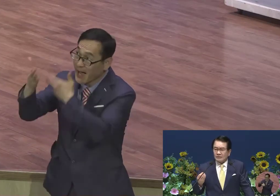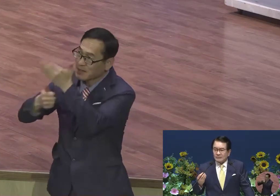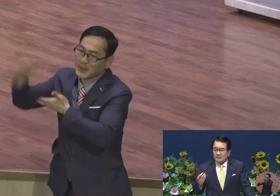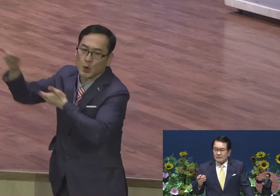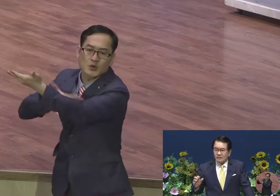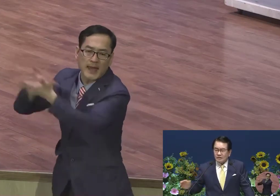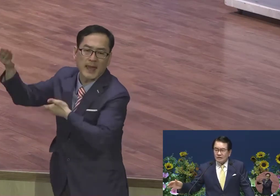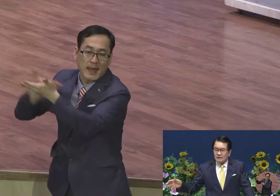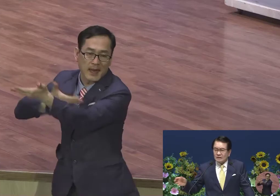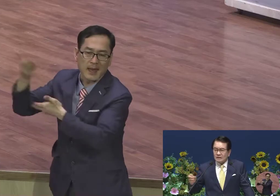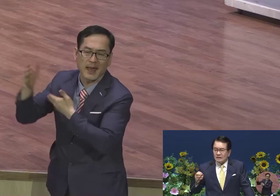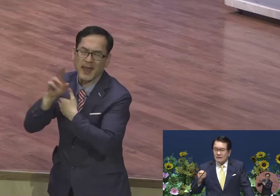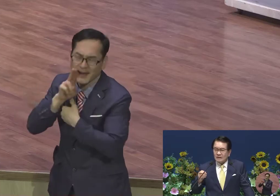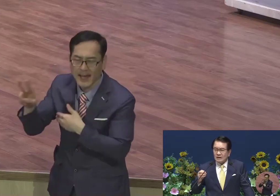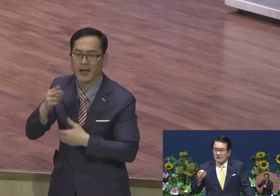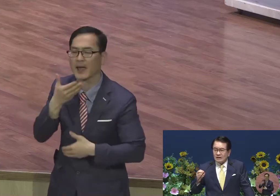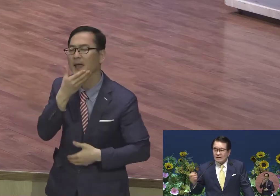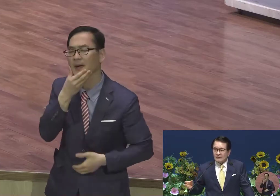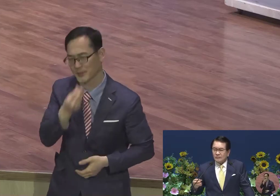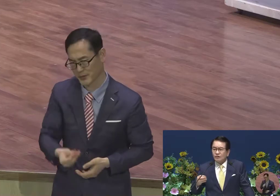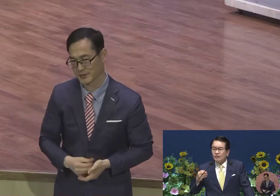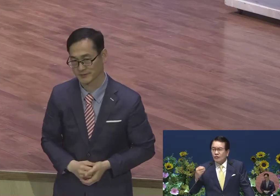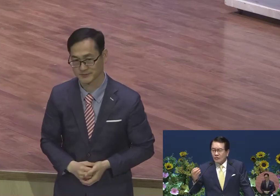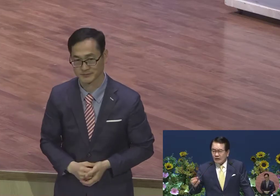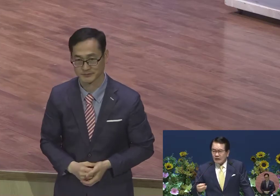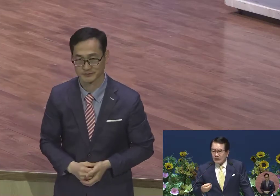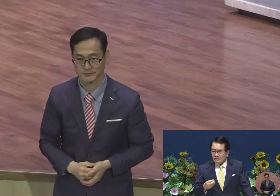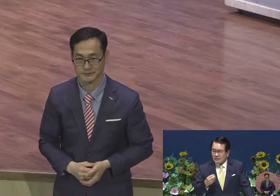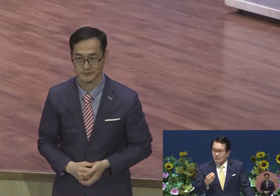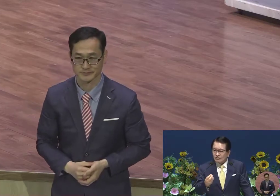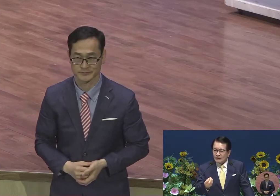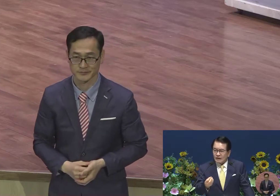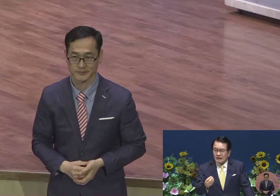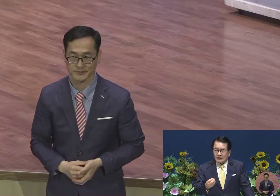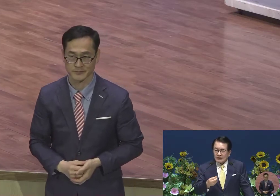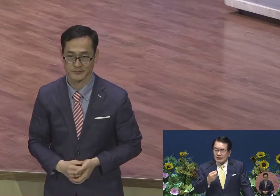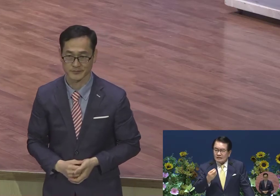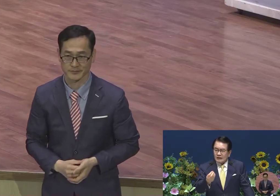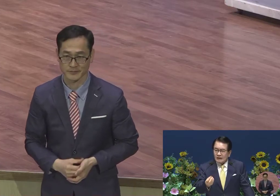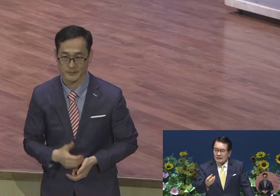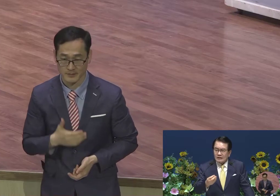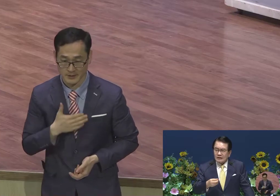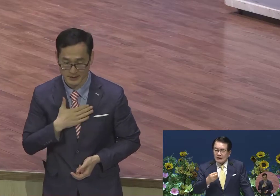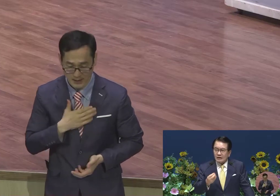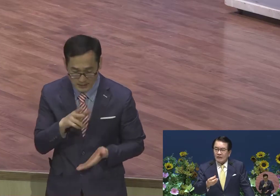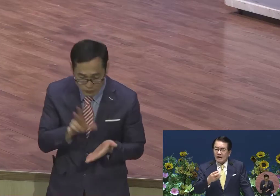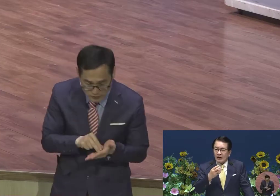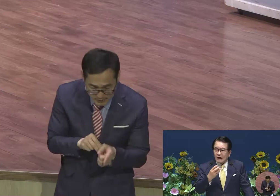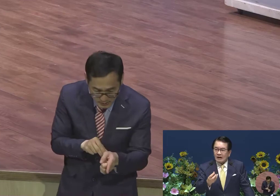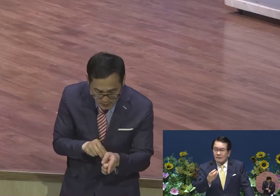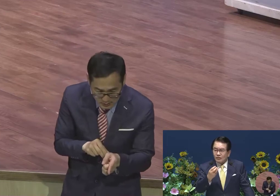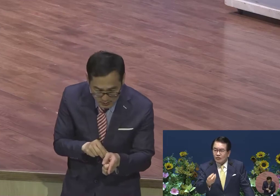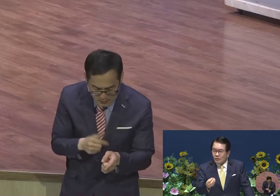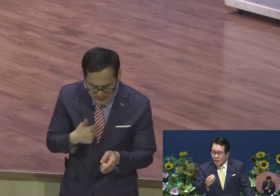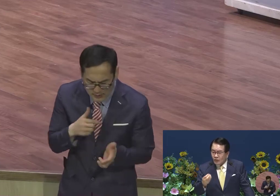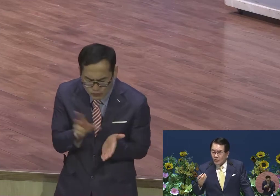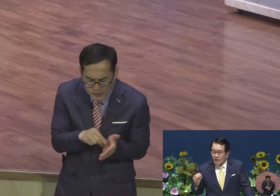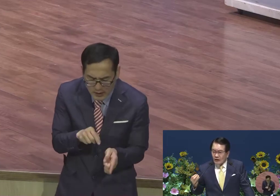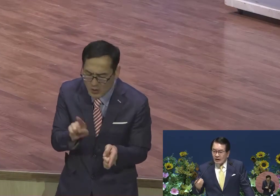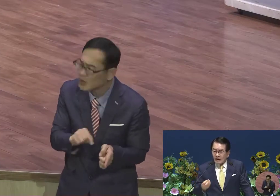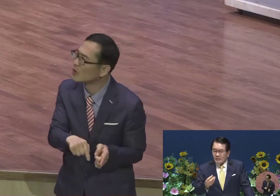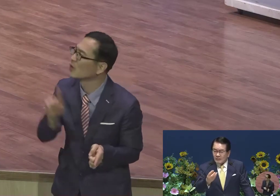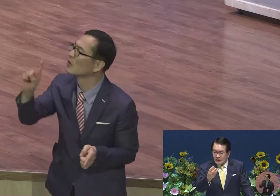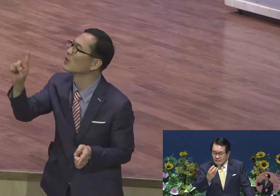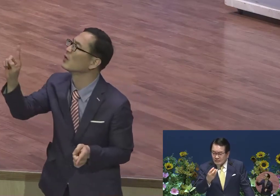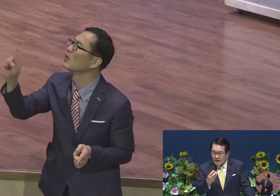본론이에요. 서로 같은 걸 생기면 물어보고 하나님 이 문제 이거 생기는 어떻게 할까요. 하나님께 물어보고